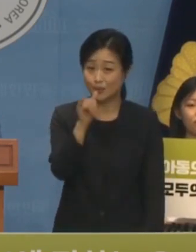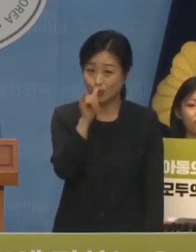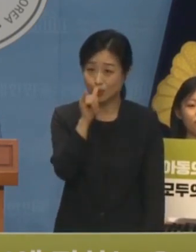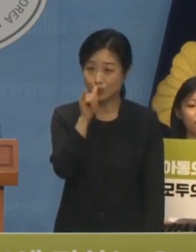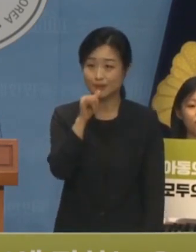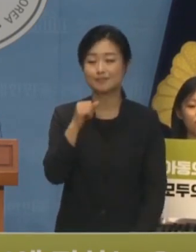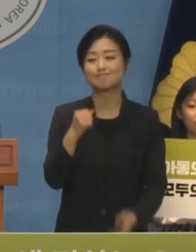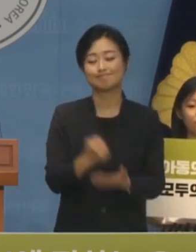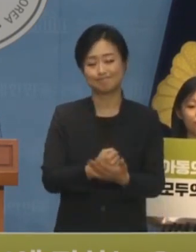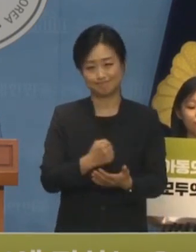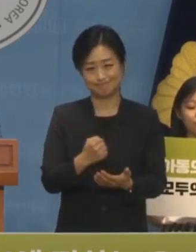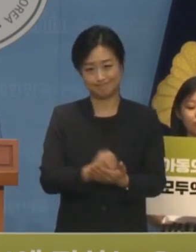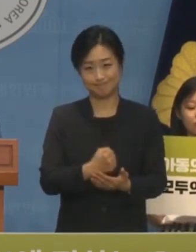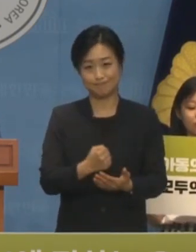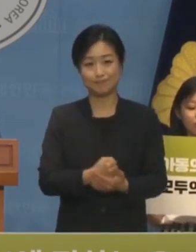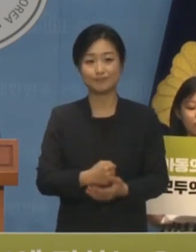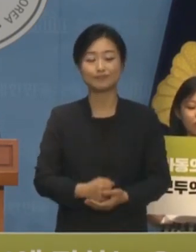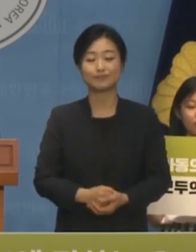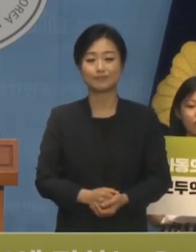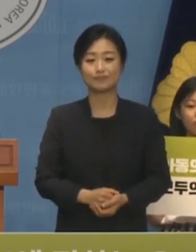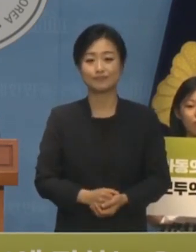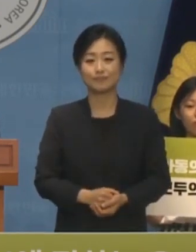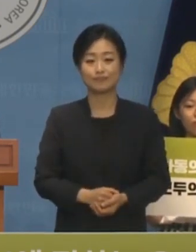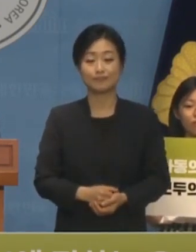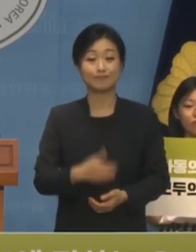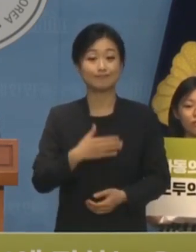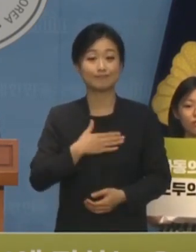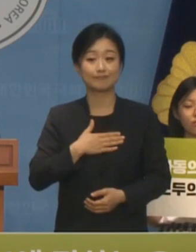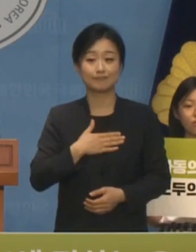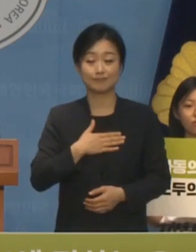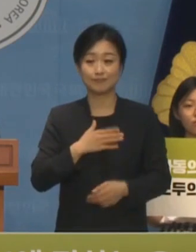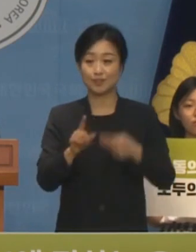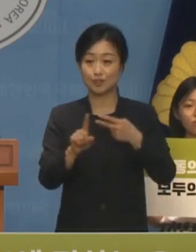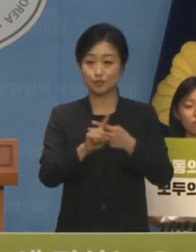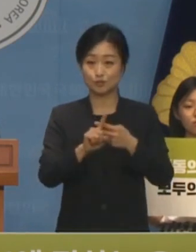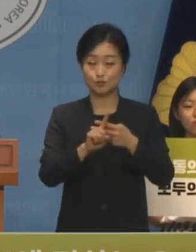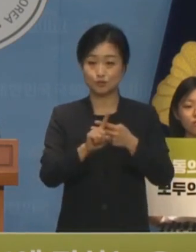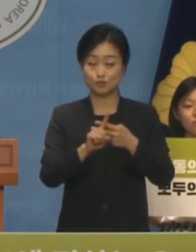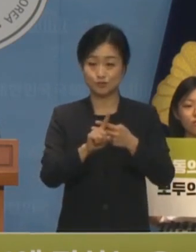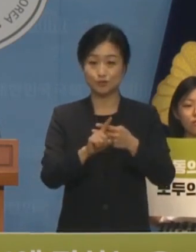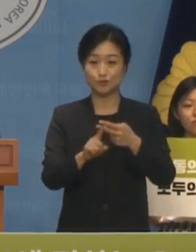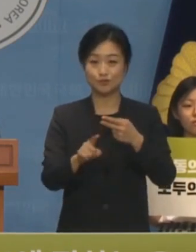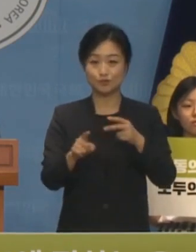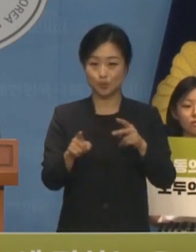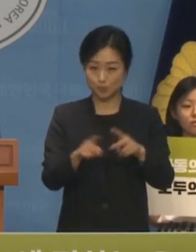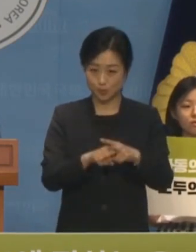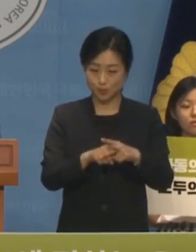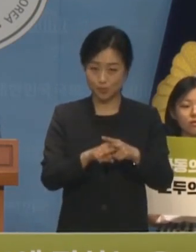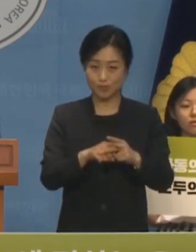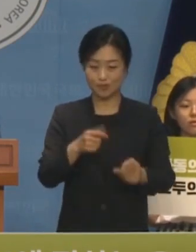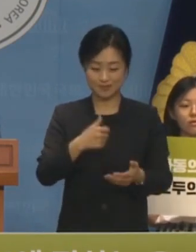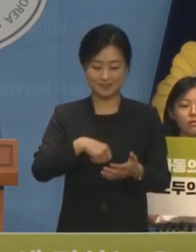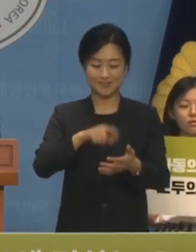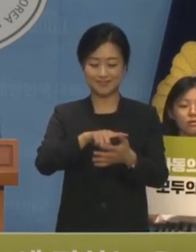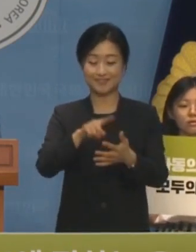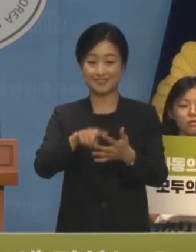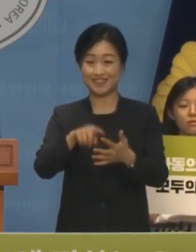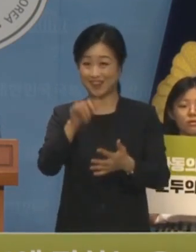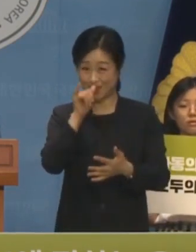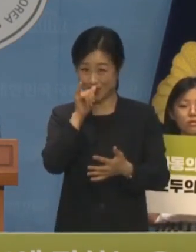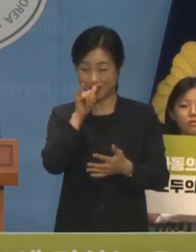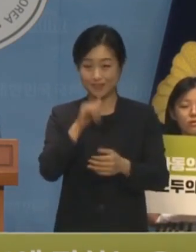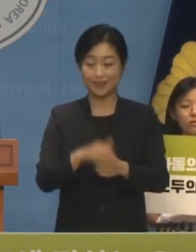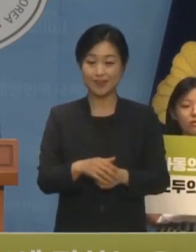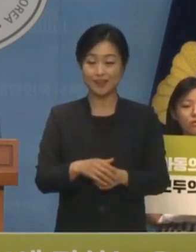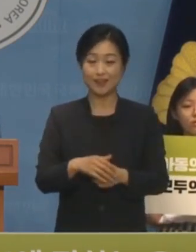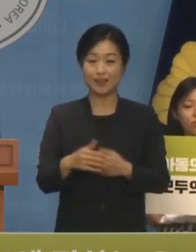밝혀져 안타까운 마음이 듭니다. 저도 중학생, 초등학생 두 아이를 키우는 엄마인데요. 아이들의